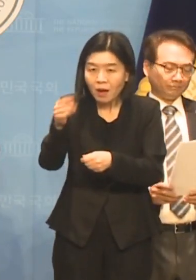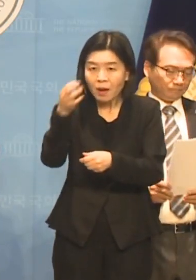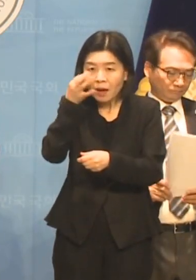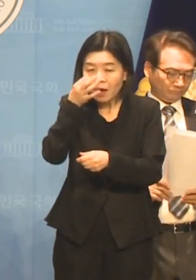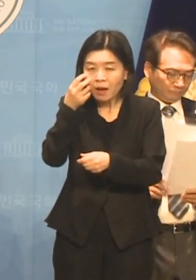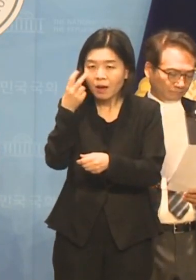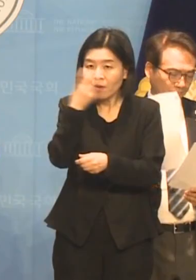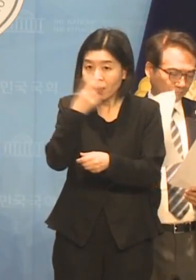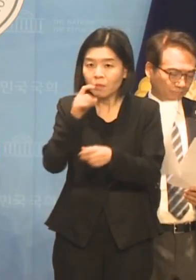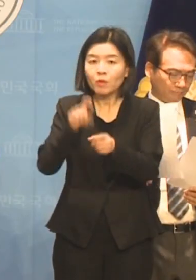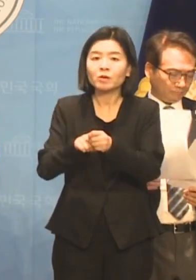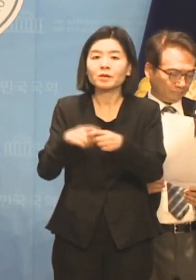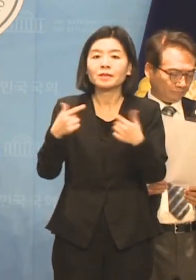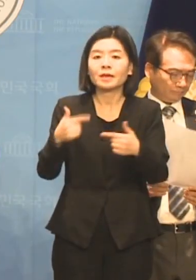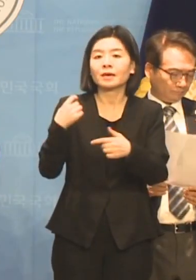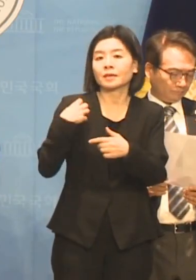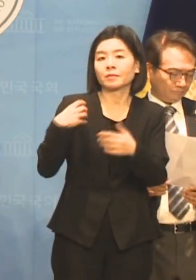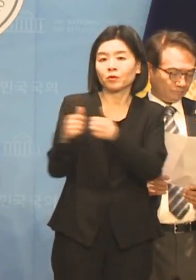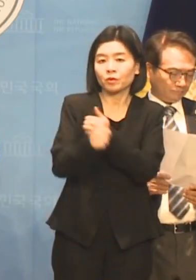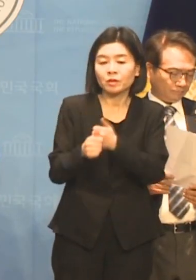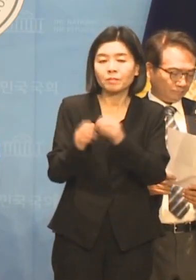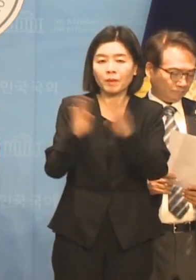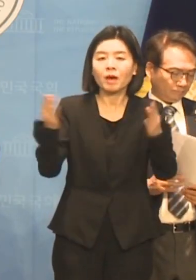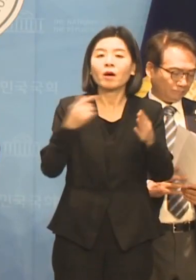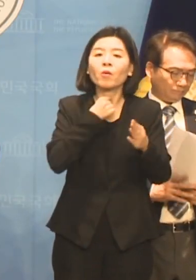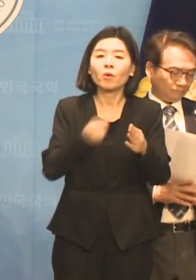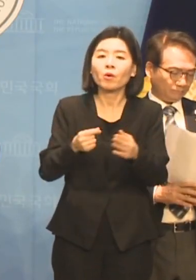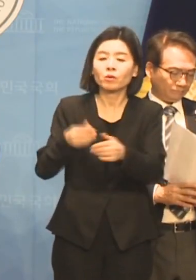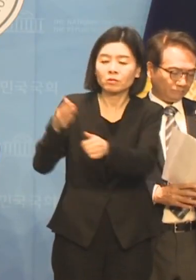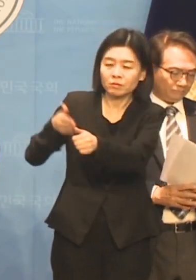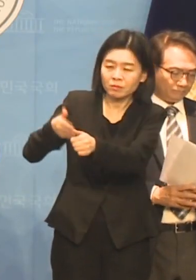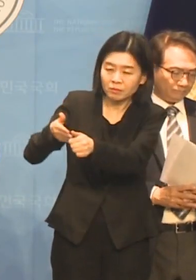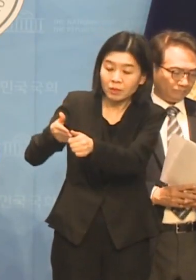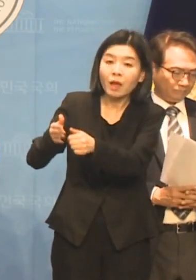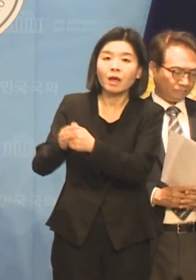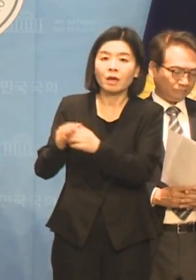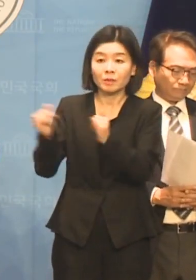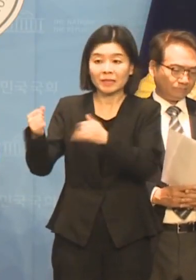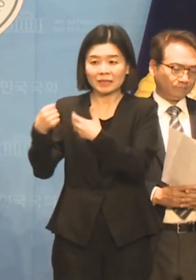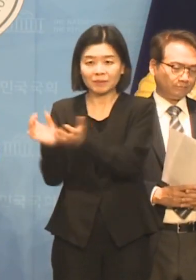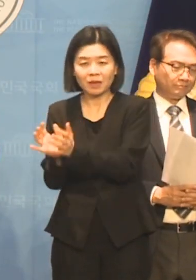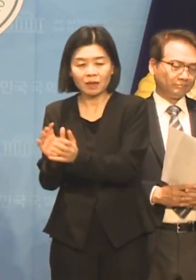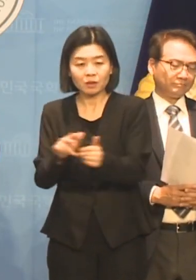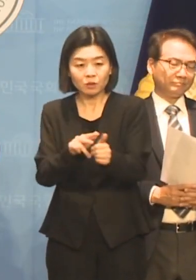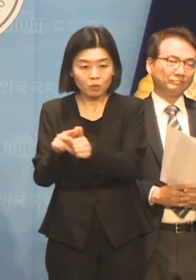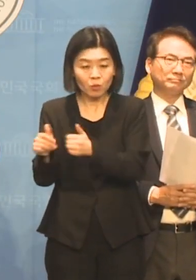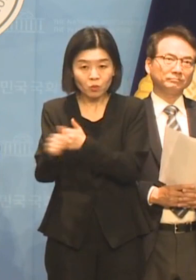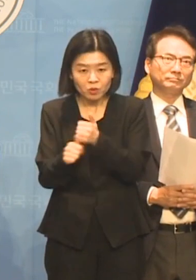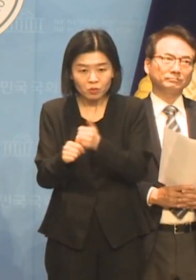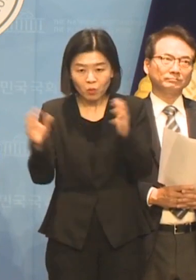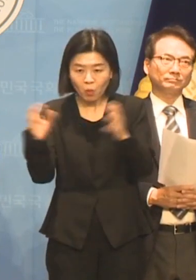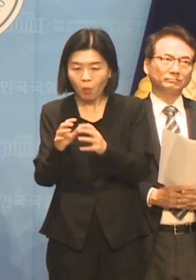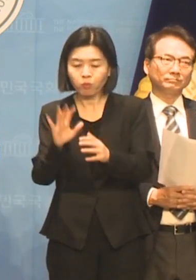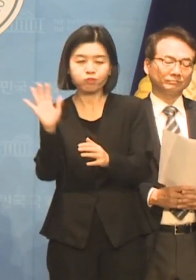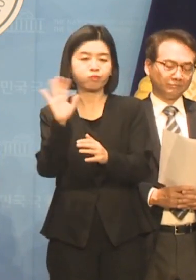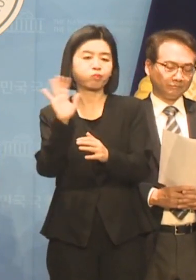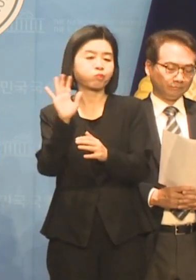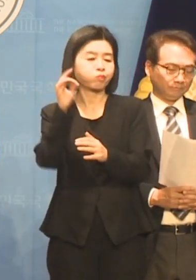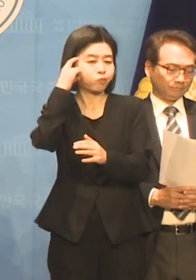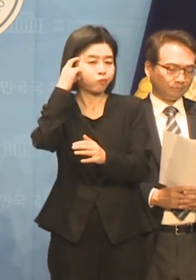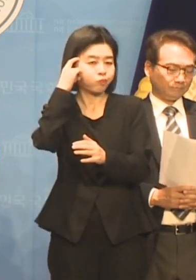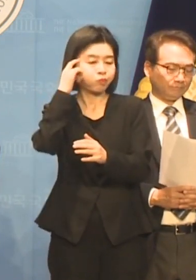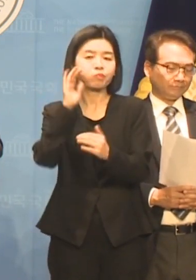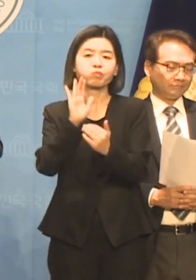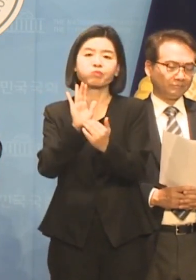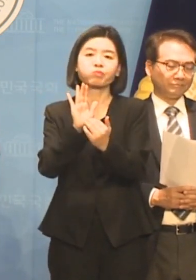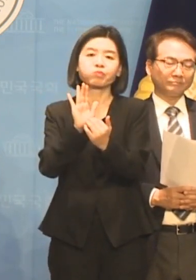개회를 촉구하고 있습니다. 그러나 국민의힘은 정보의 소집 요구에는 부정적 입장을 취하고